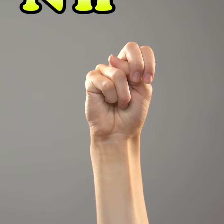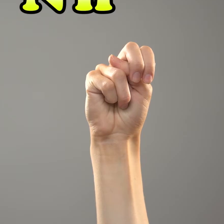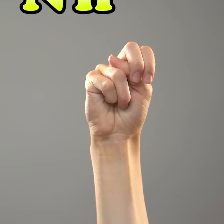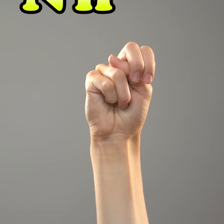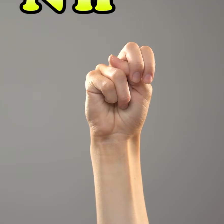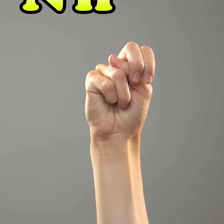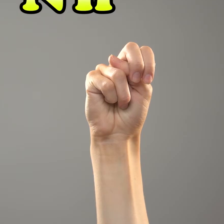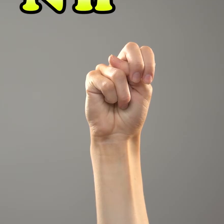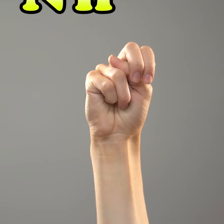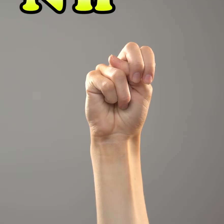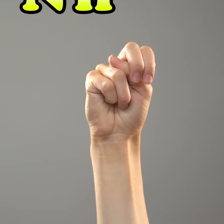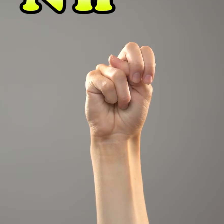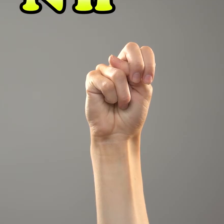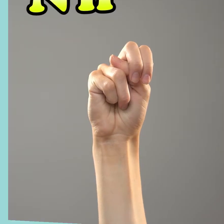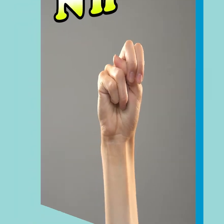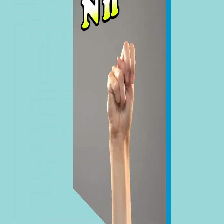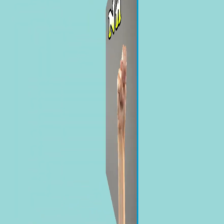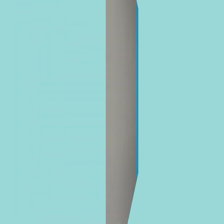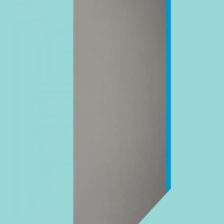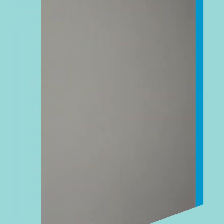鼻子